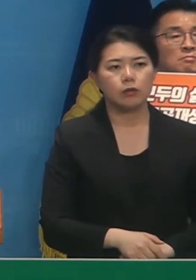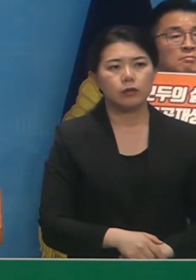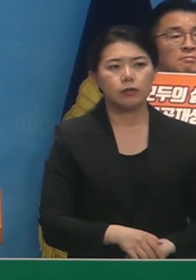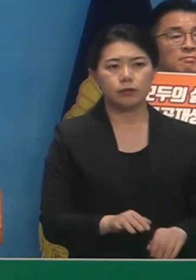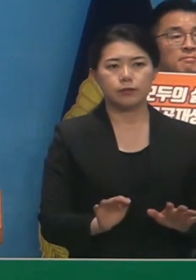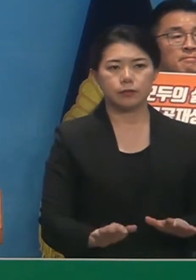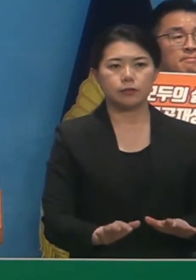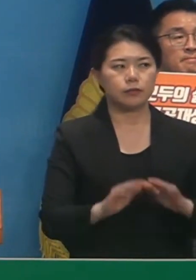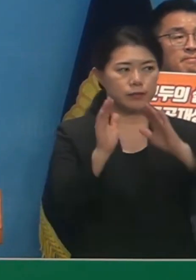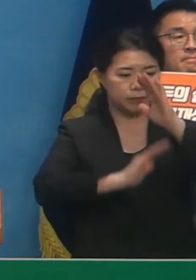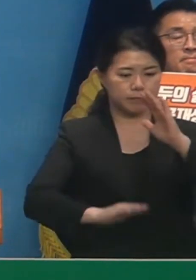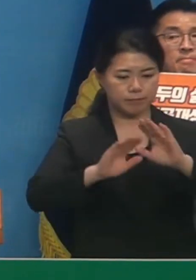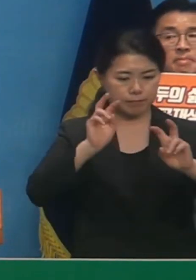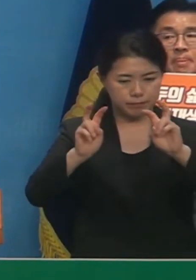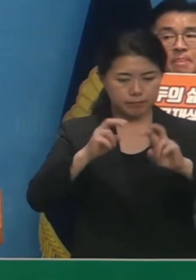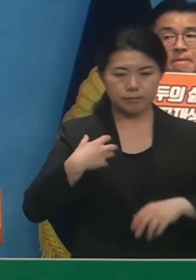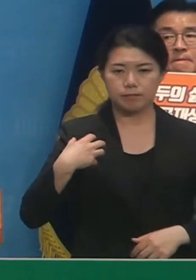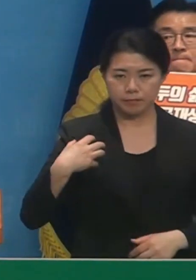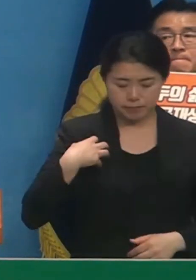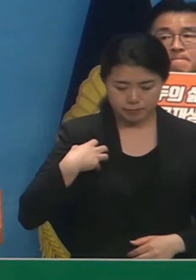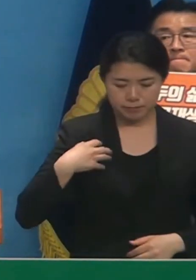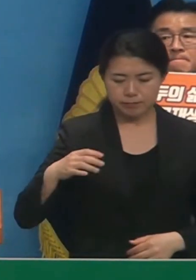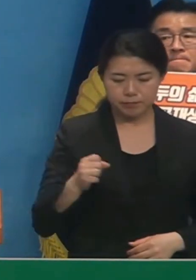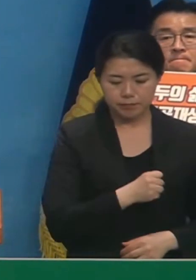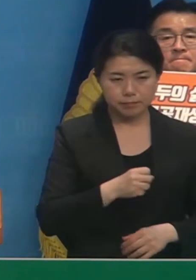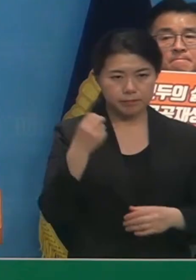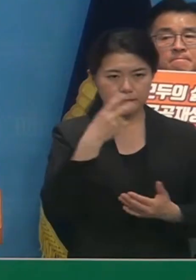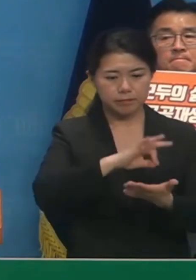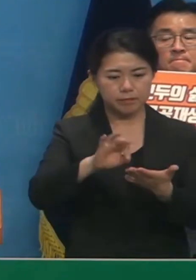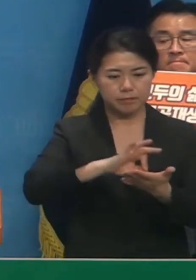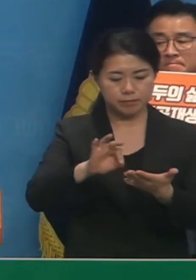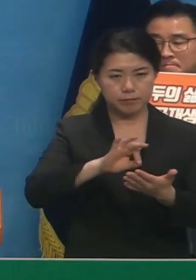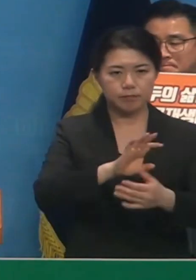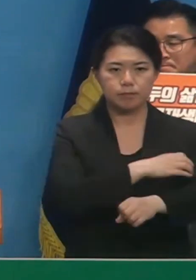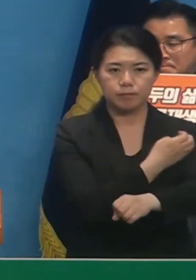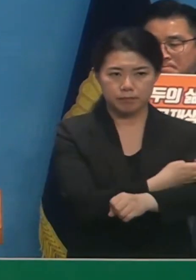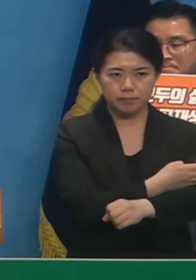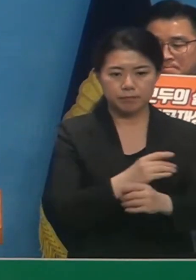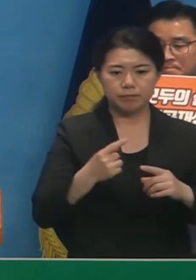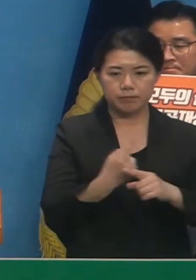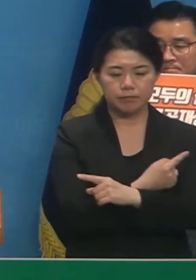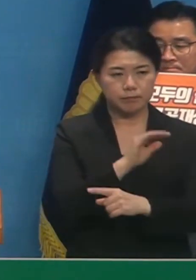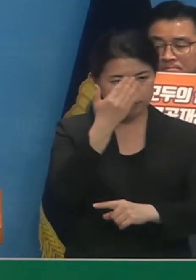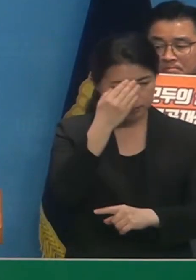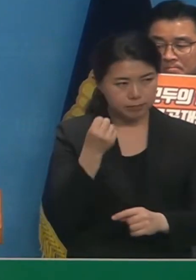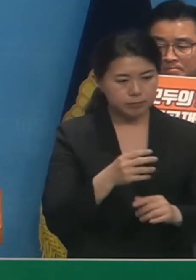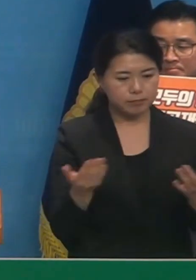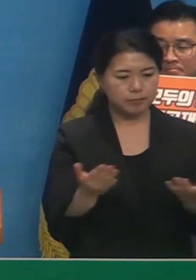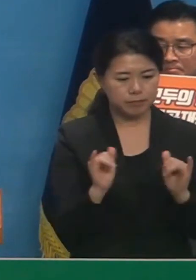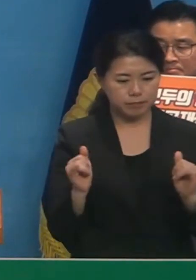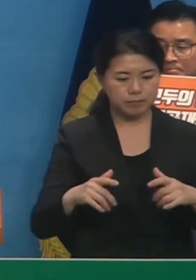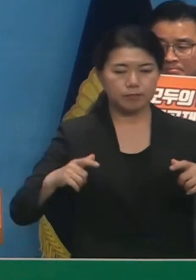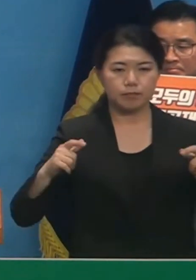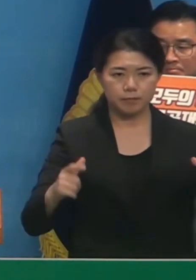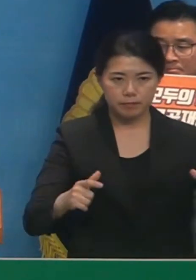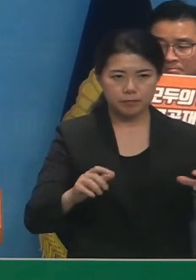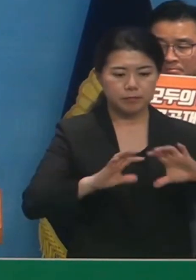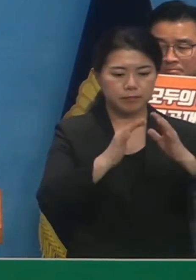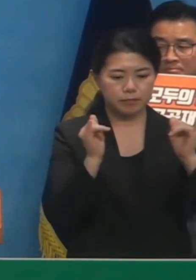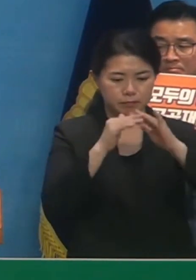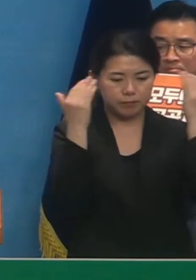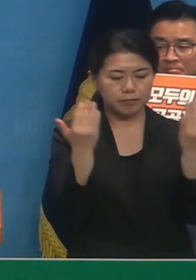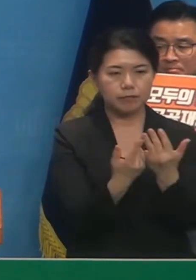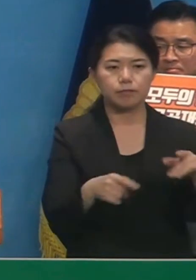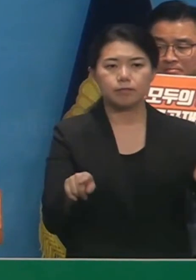이제는 공공이 책임지는 재생에너지 전환을 통해 노동자와 지역, 국민